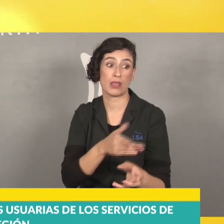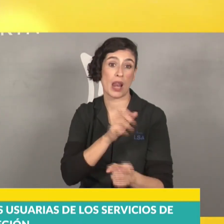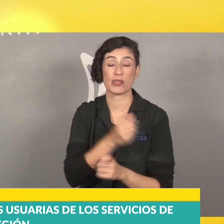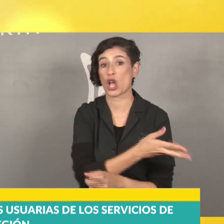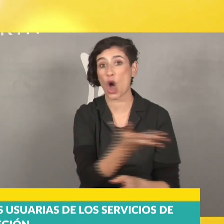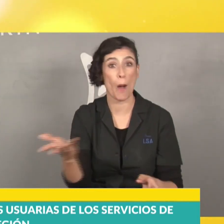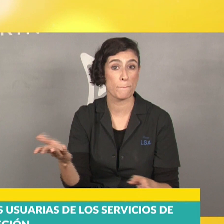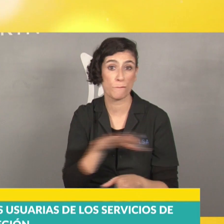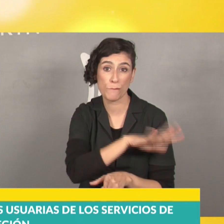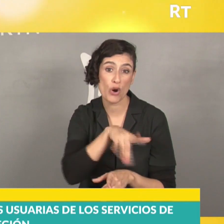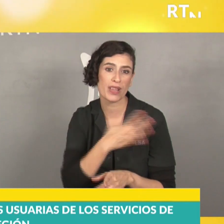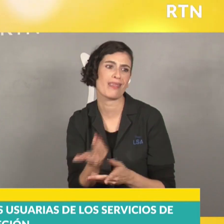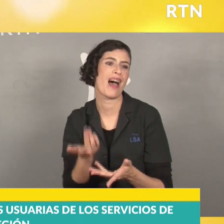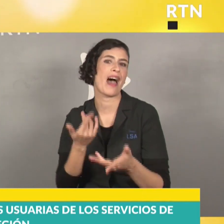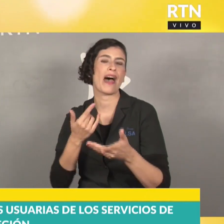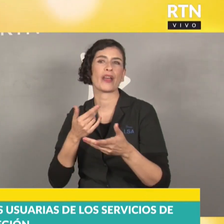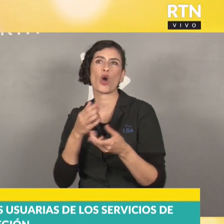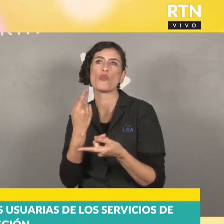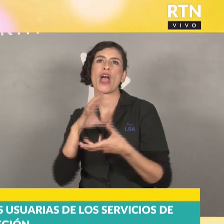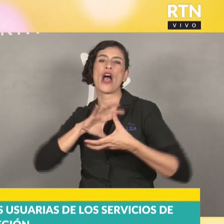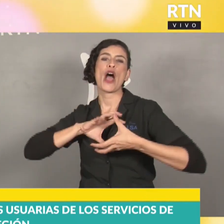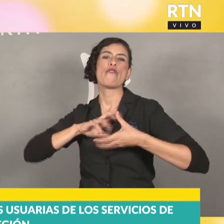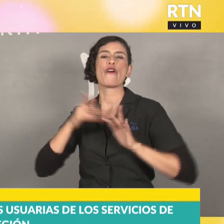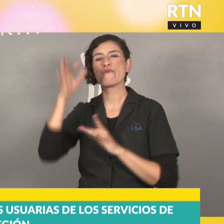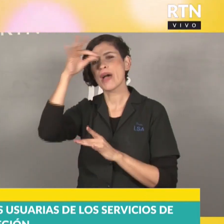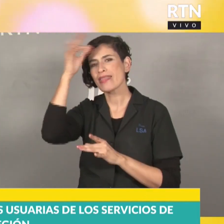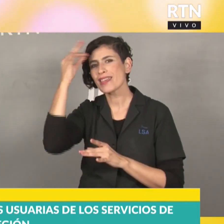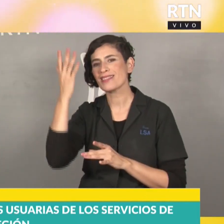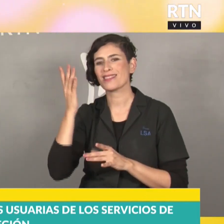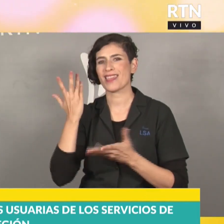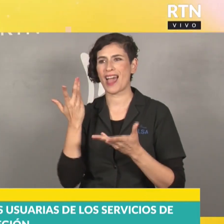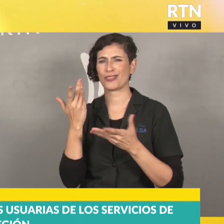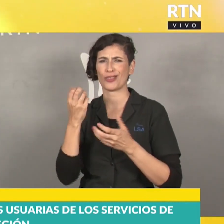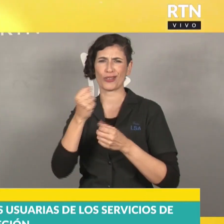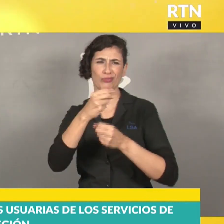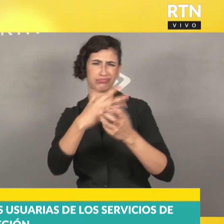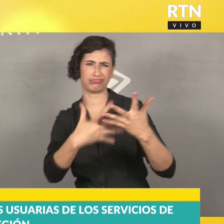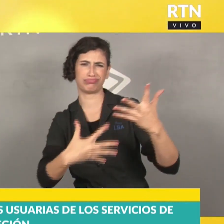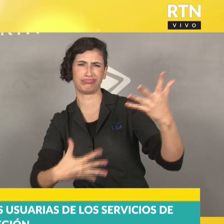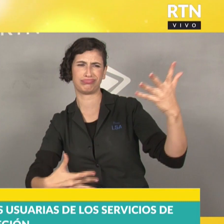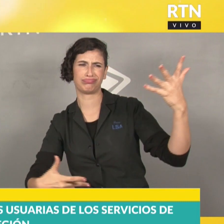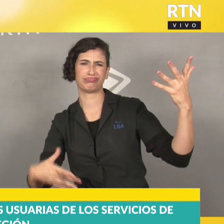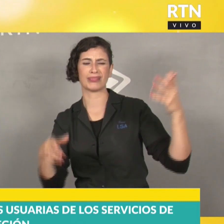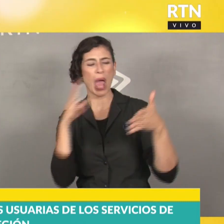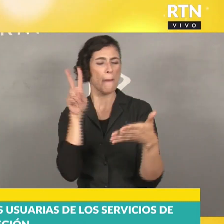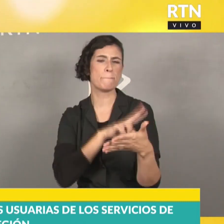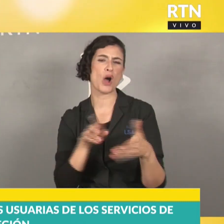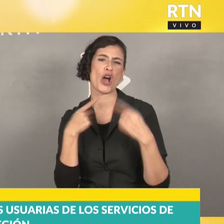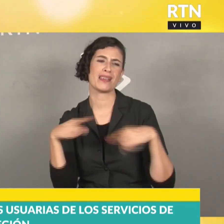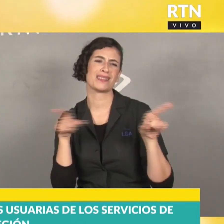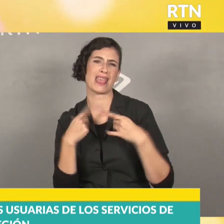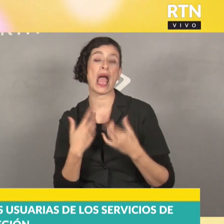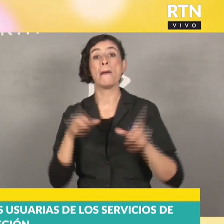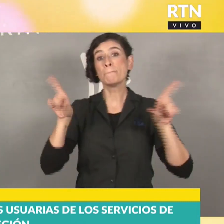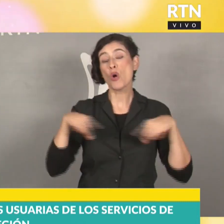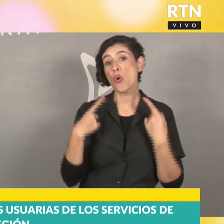especie de varieté, de kermés, muy variada, con teatro, poesía, música de todos los